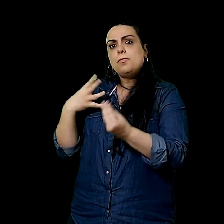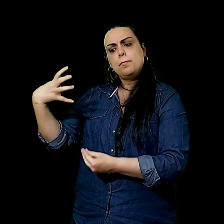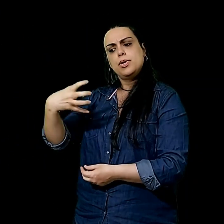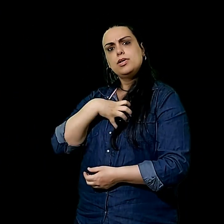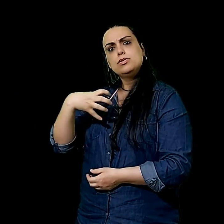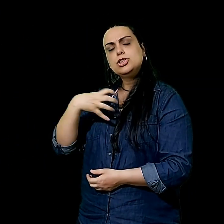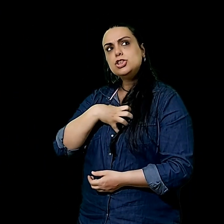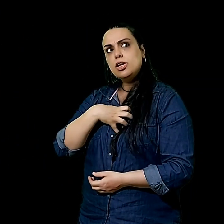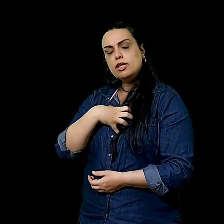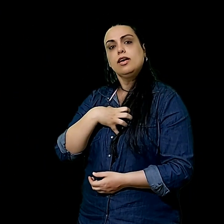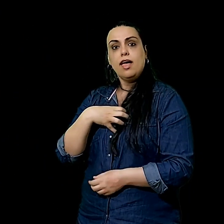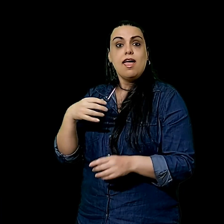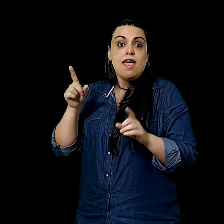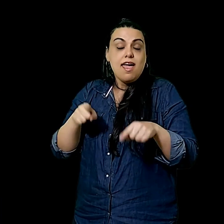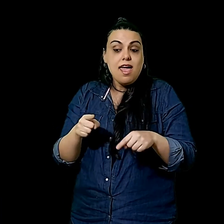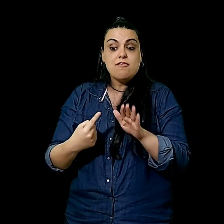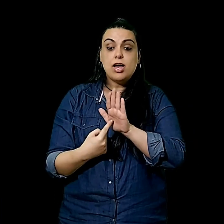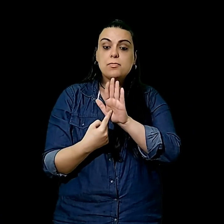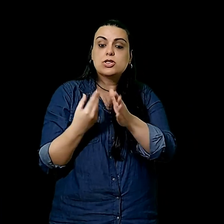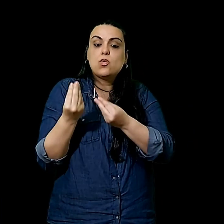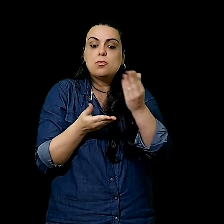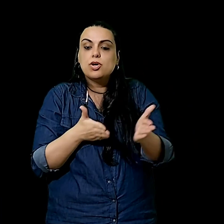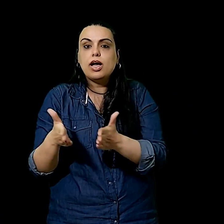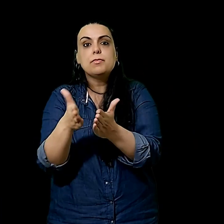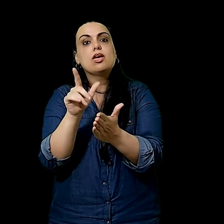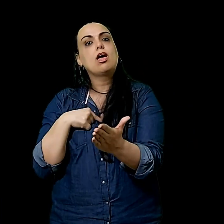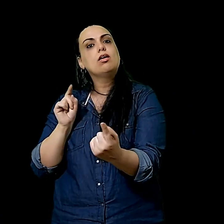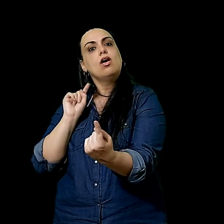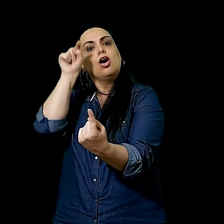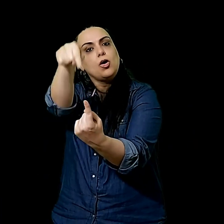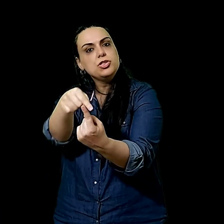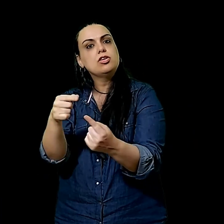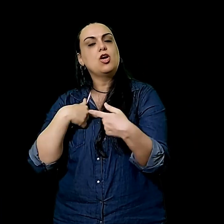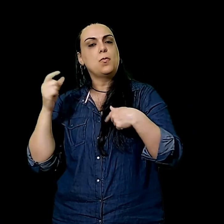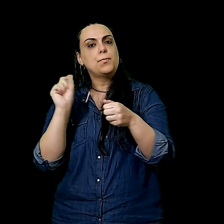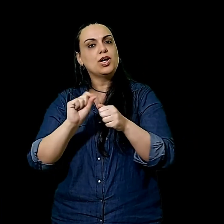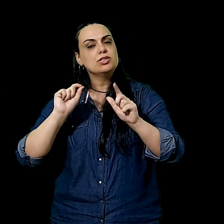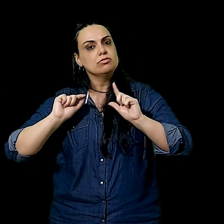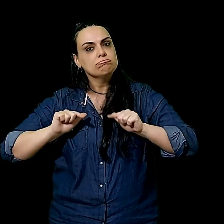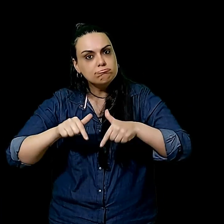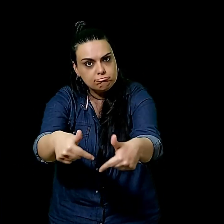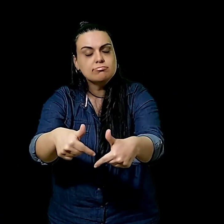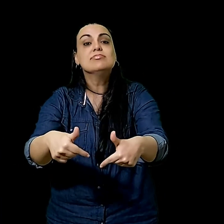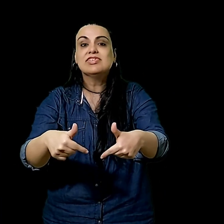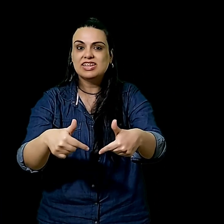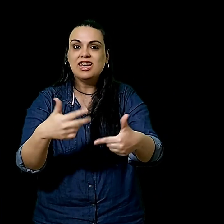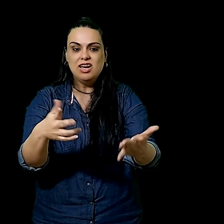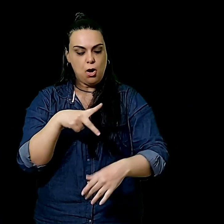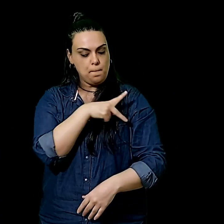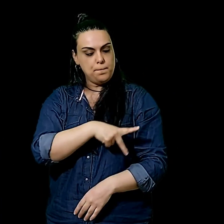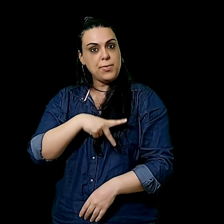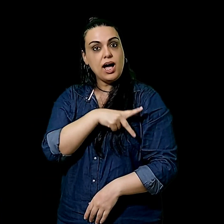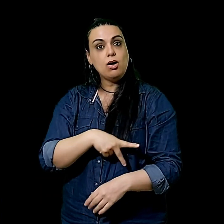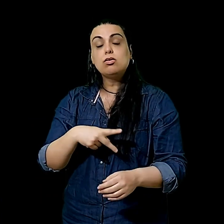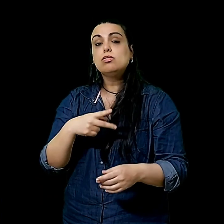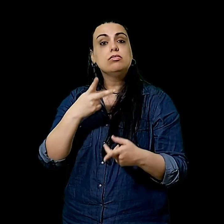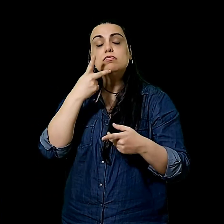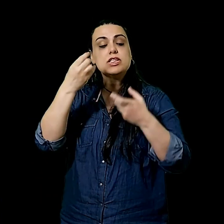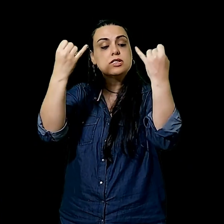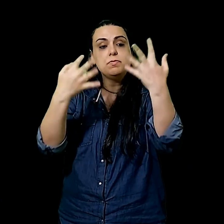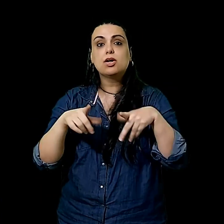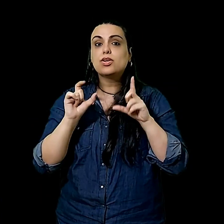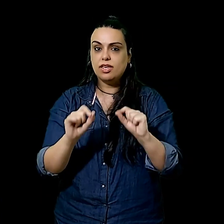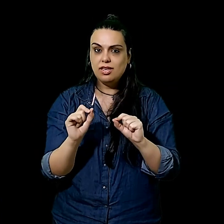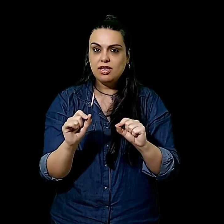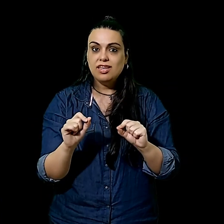que determina aonde eu vou chegar, aquilo que eu posso fazer. Então olha o que Paulo está dizendo no intermediário disso a Timóteo: